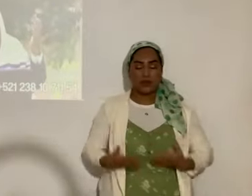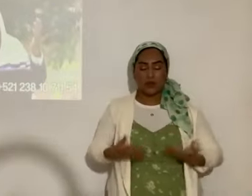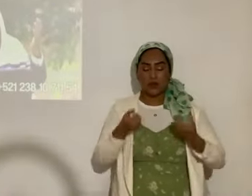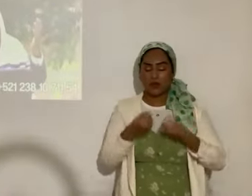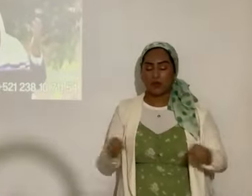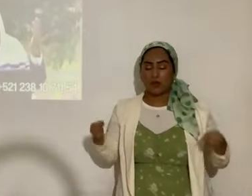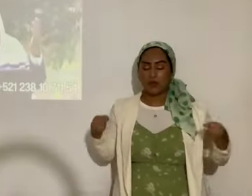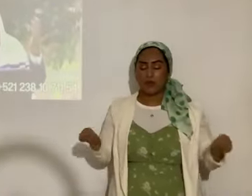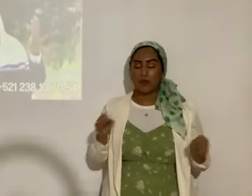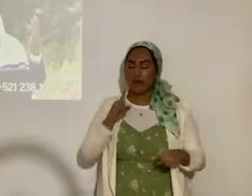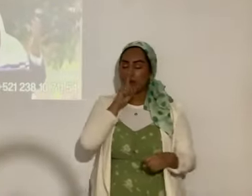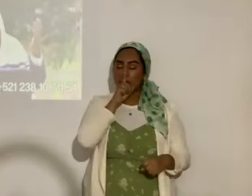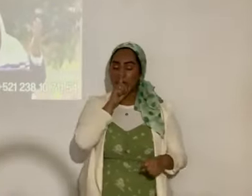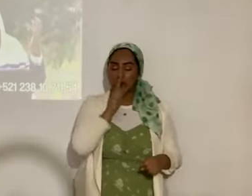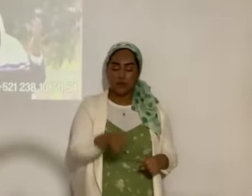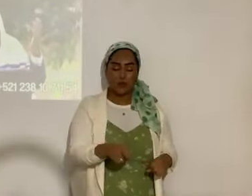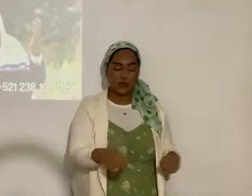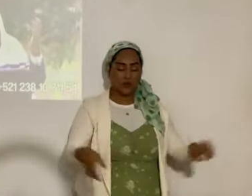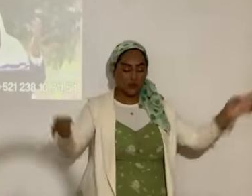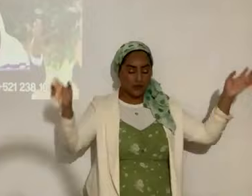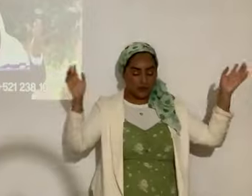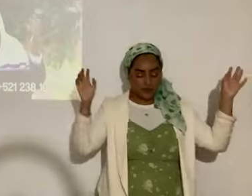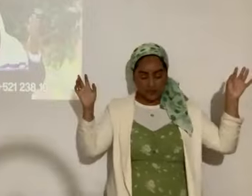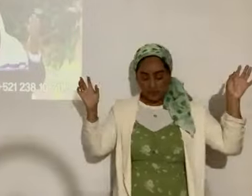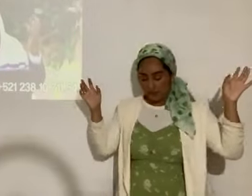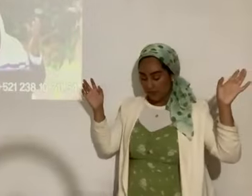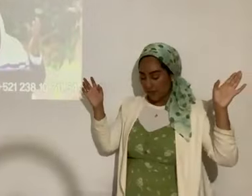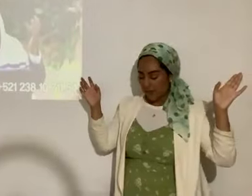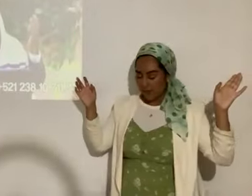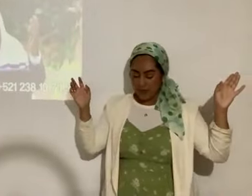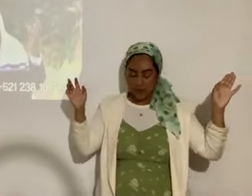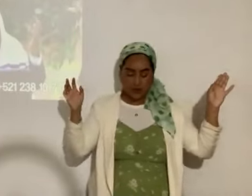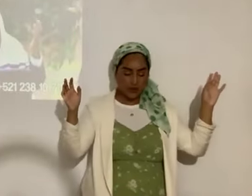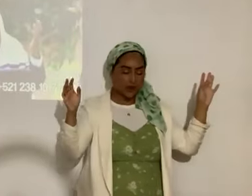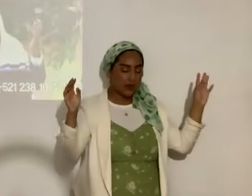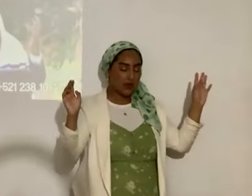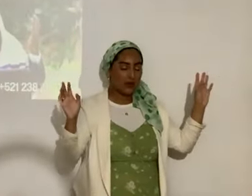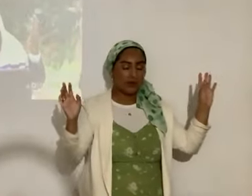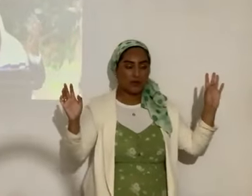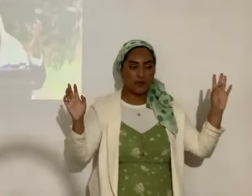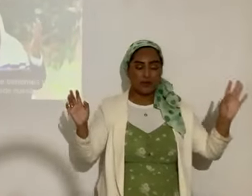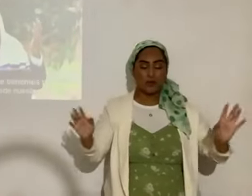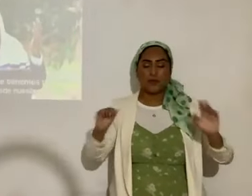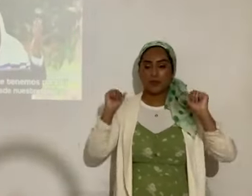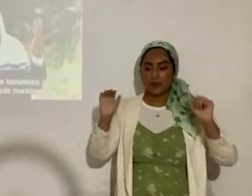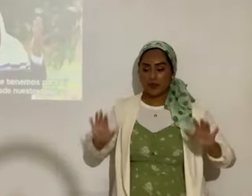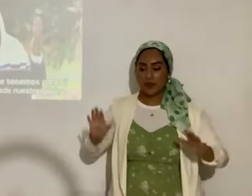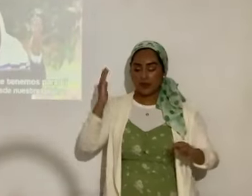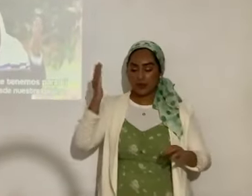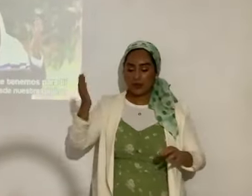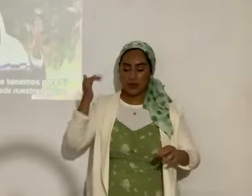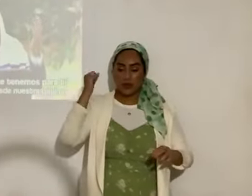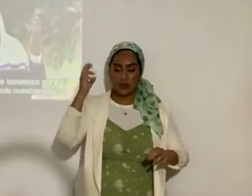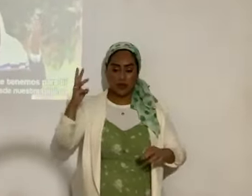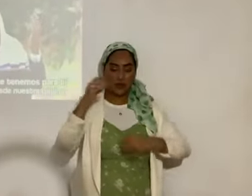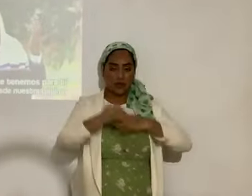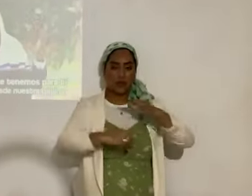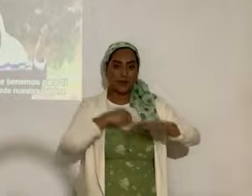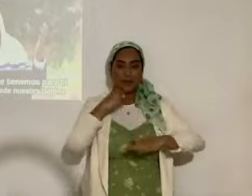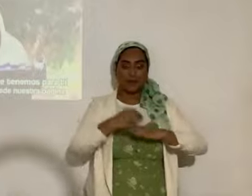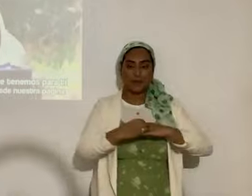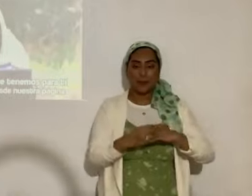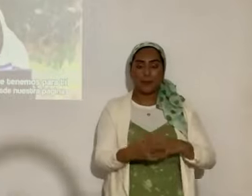bendito eres Elohim rey del universo que nos das tu torá tu instrucción de verdad bendito eres yahshuain